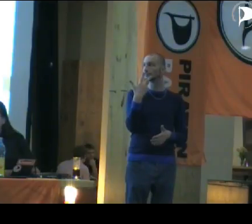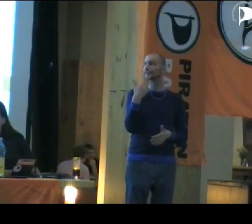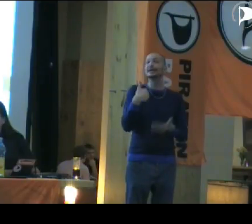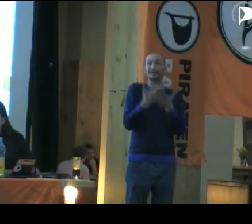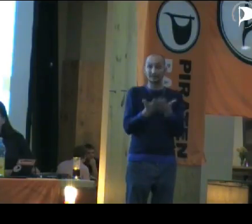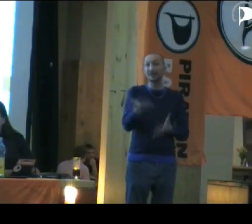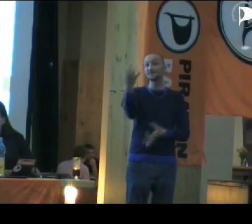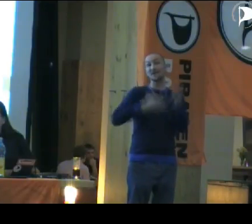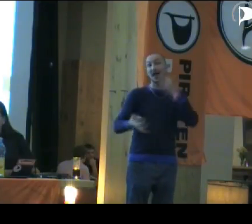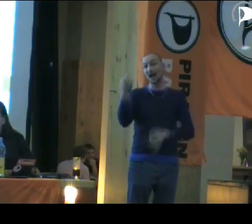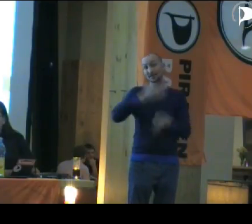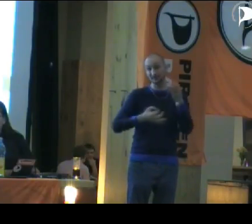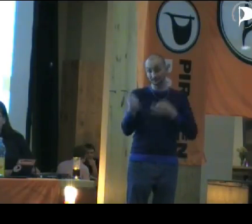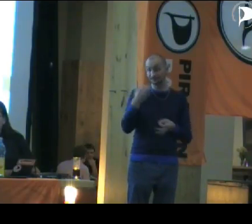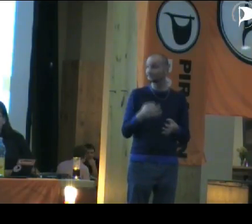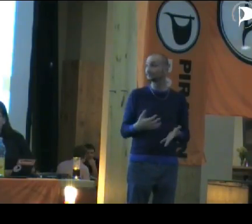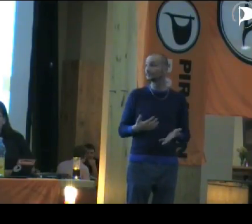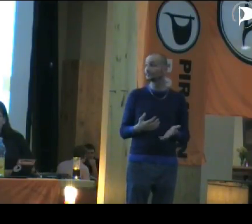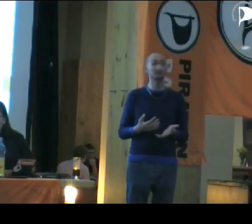anti taliban